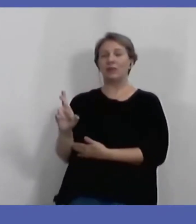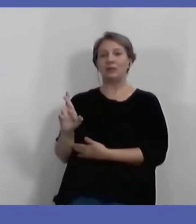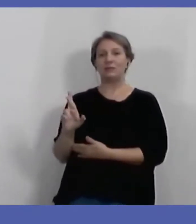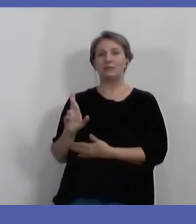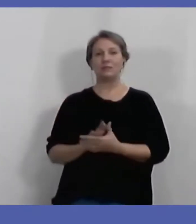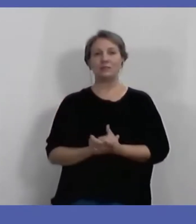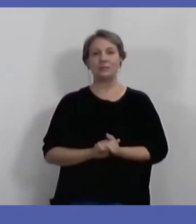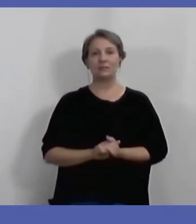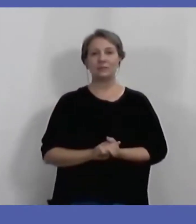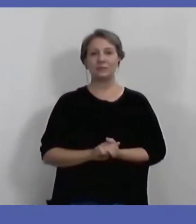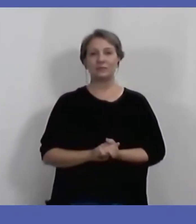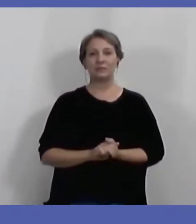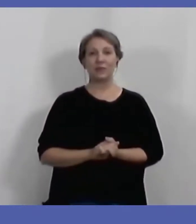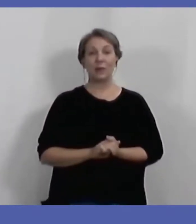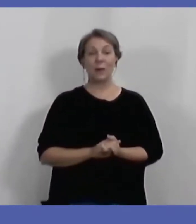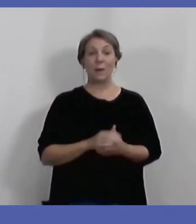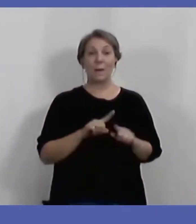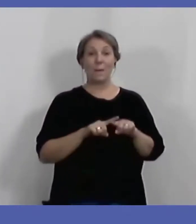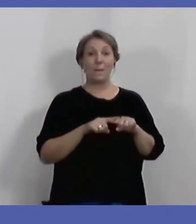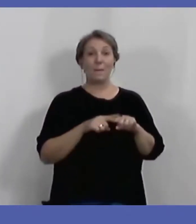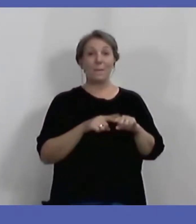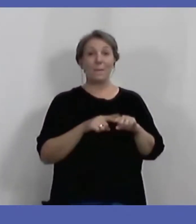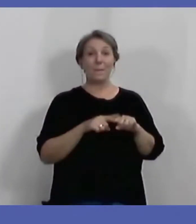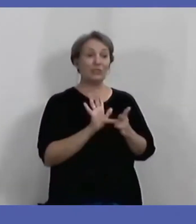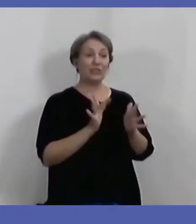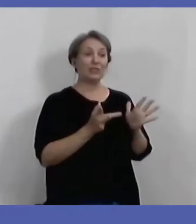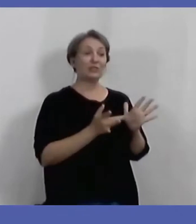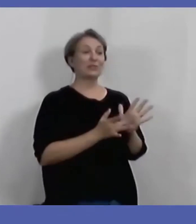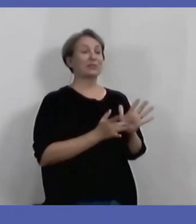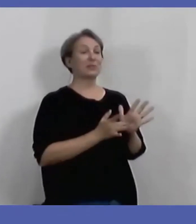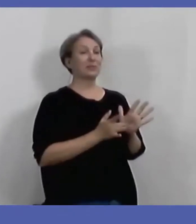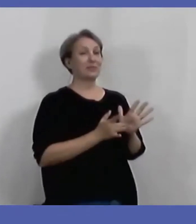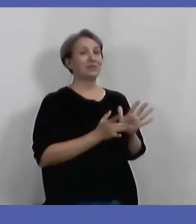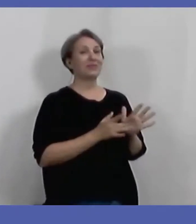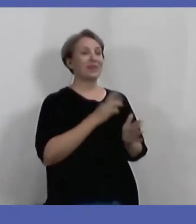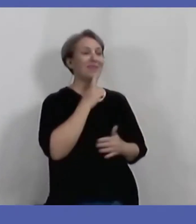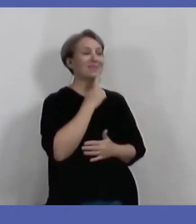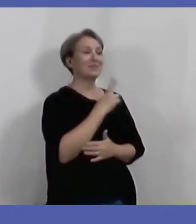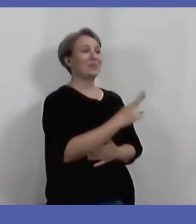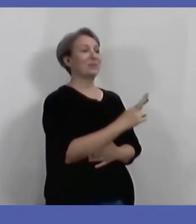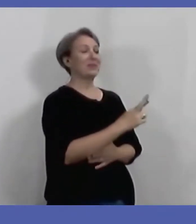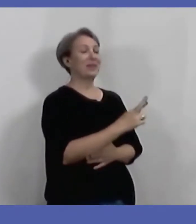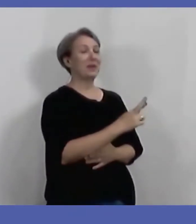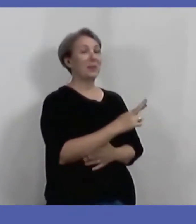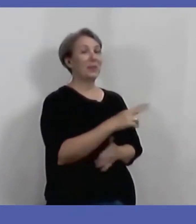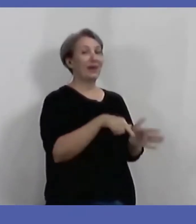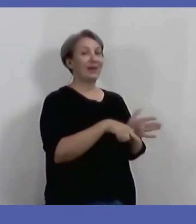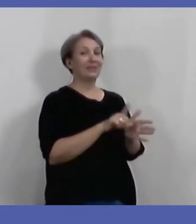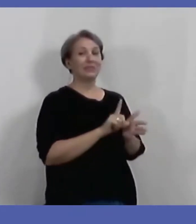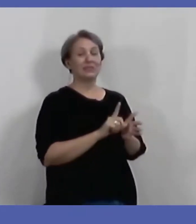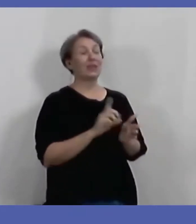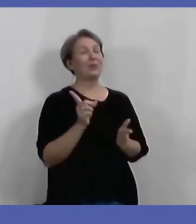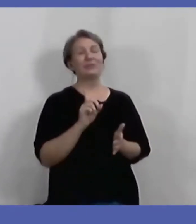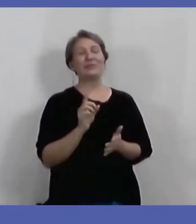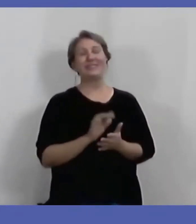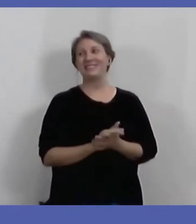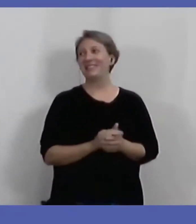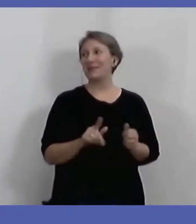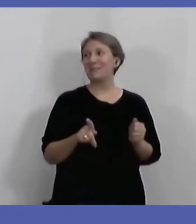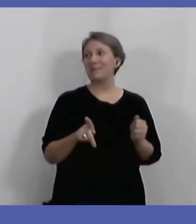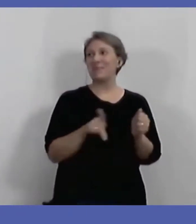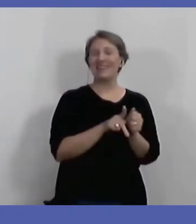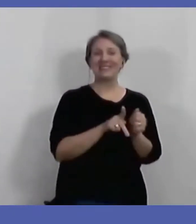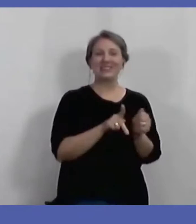Senhor, o Senhor salvou aquela situação, né? Respondendo Simão Pedro, amém.